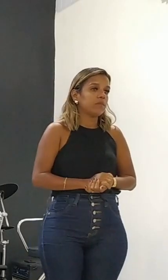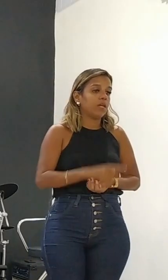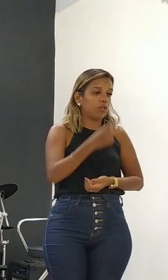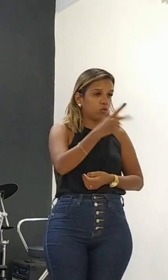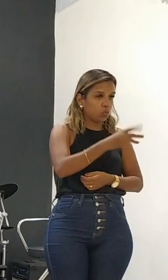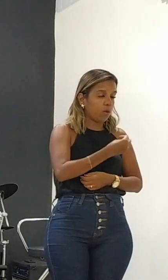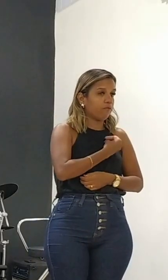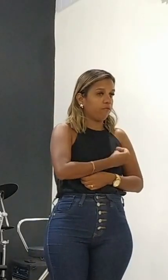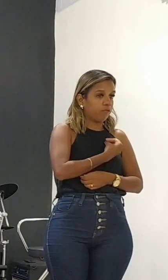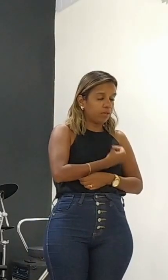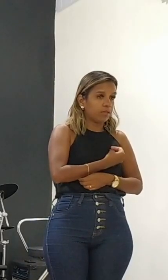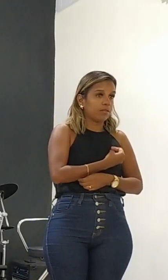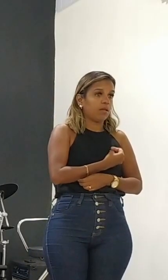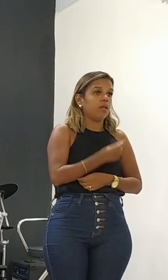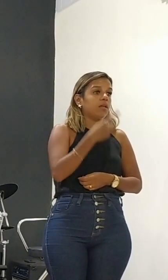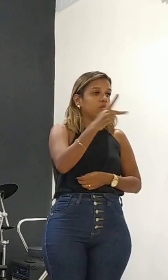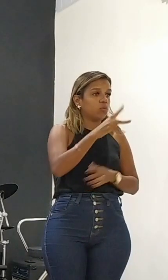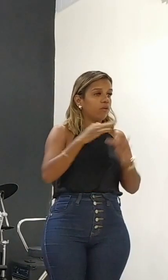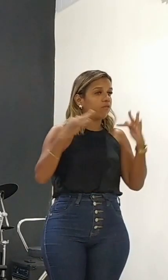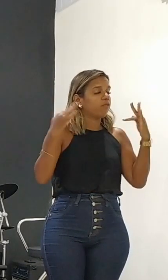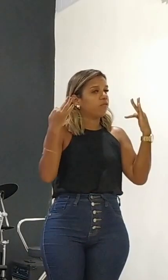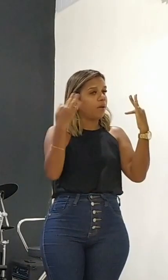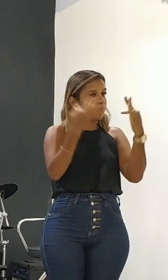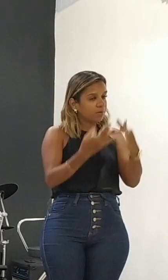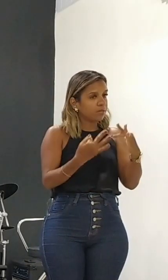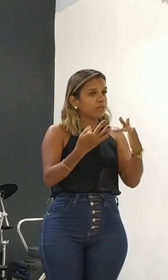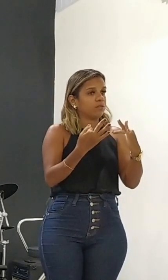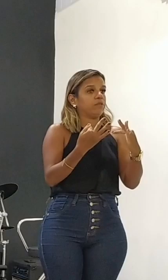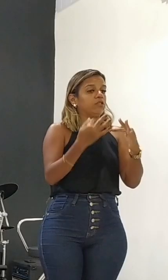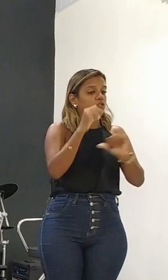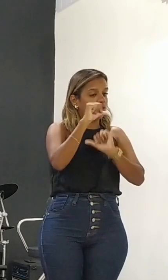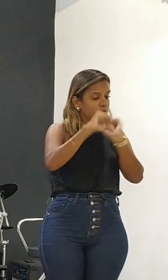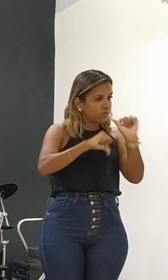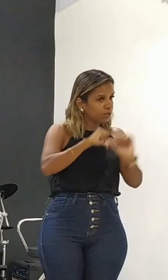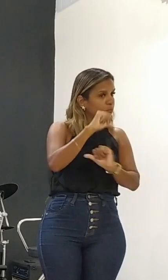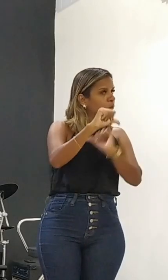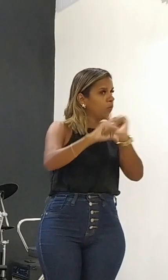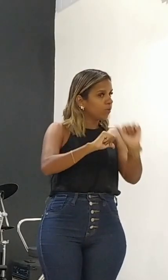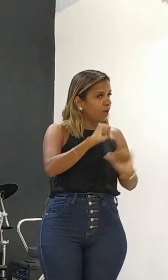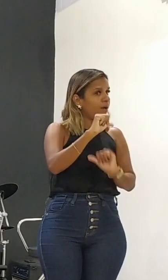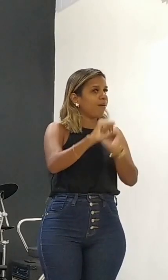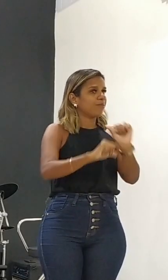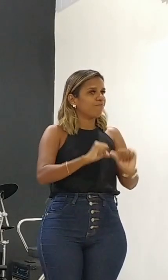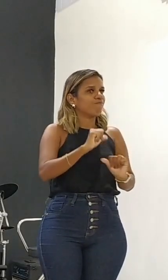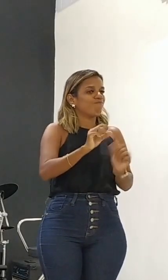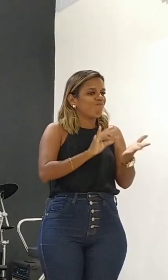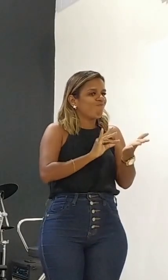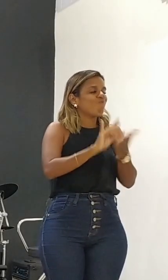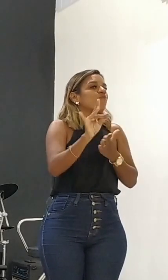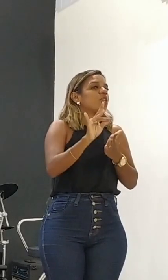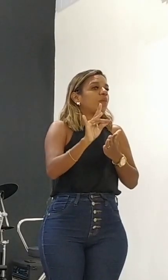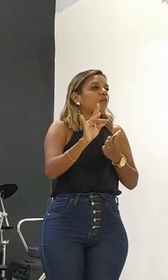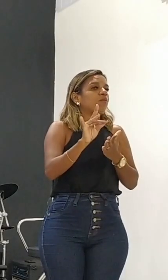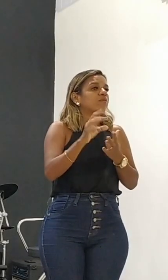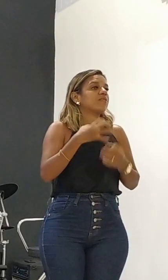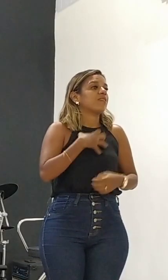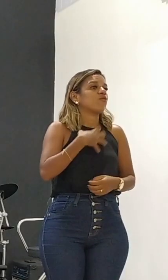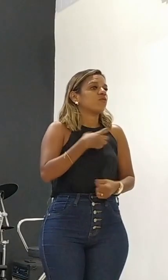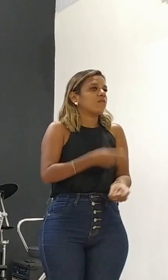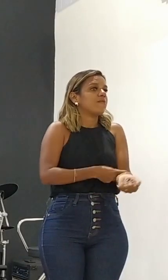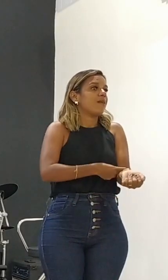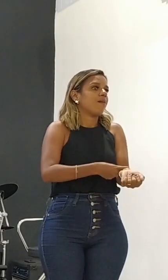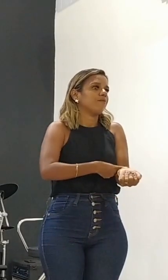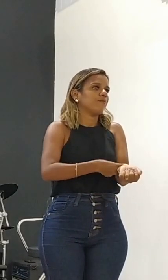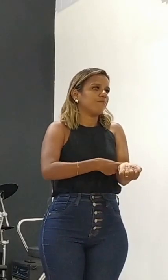tua família, né? Que os muros da tua igreja, eles estão subindo, o inimigo fica irado.